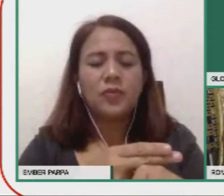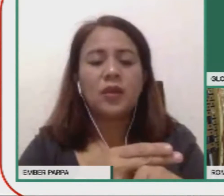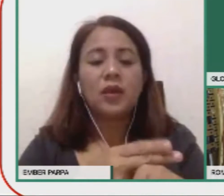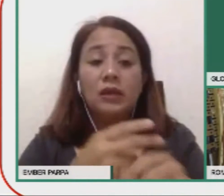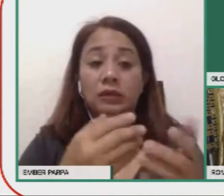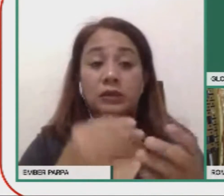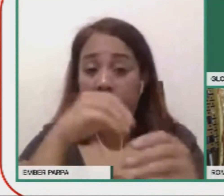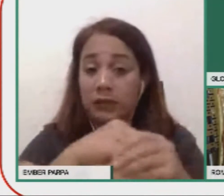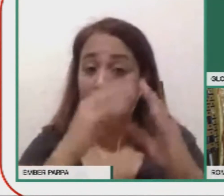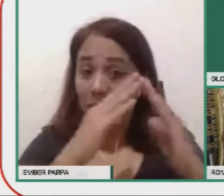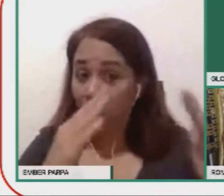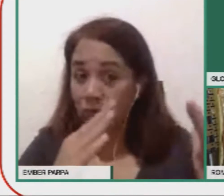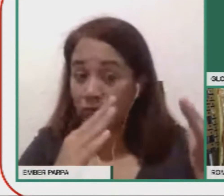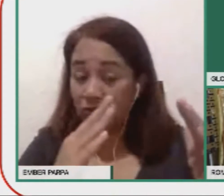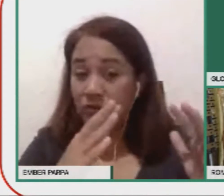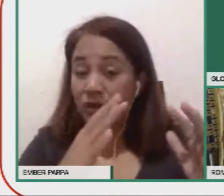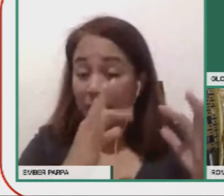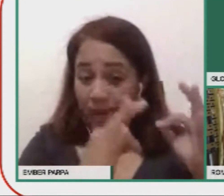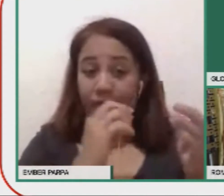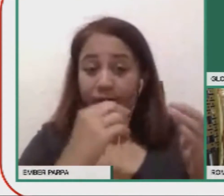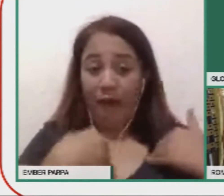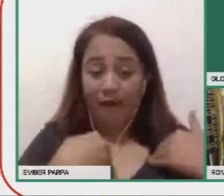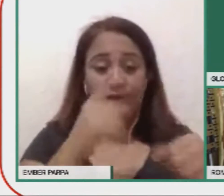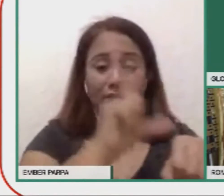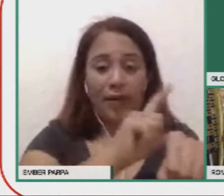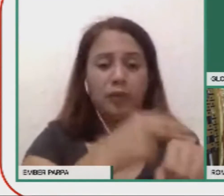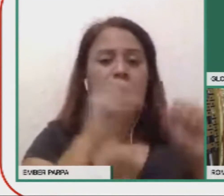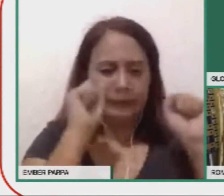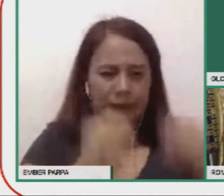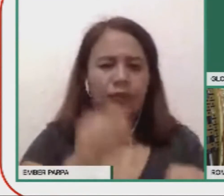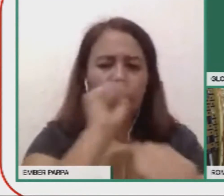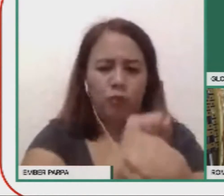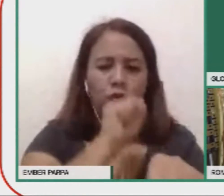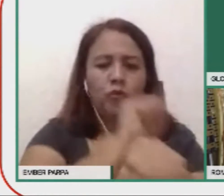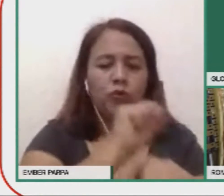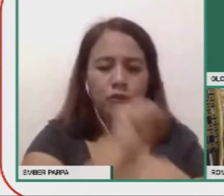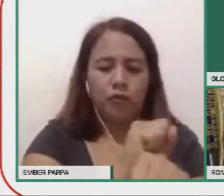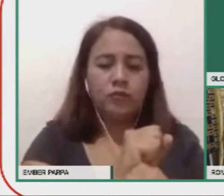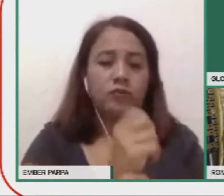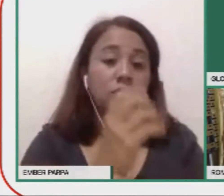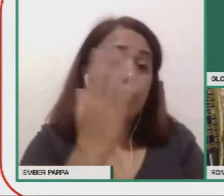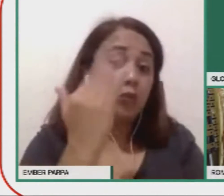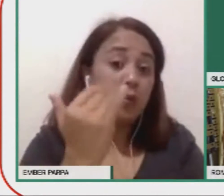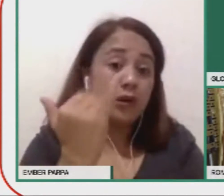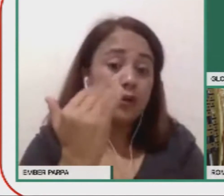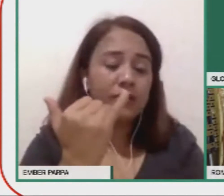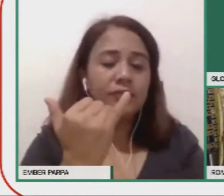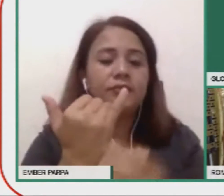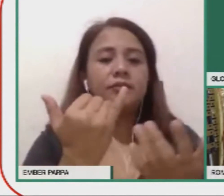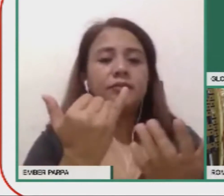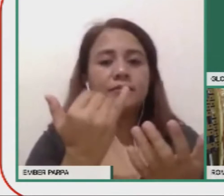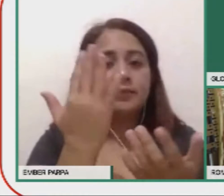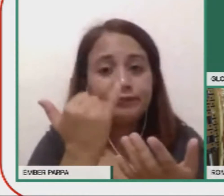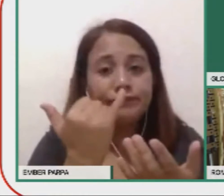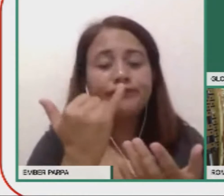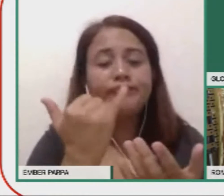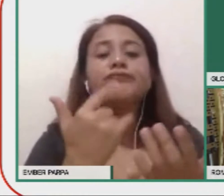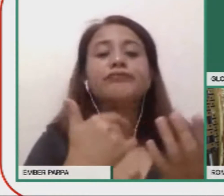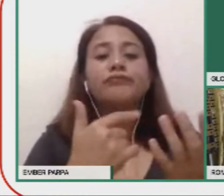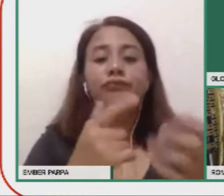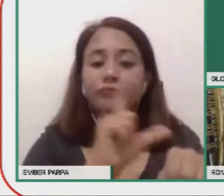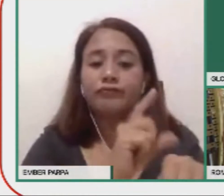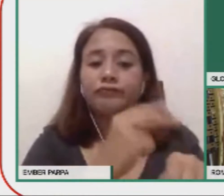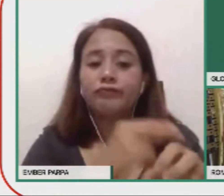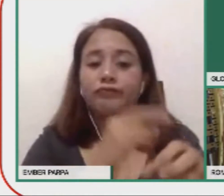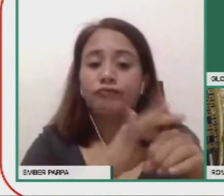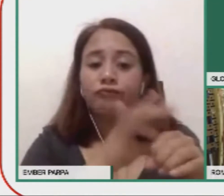ay pwede kami maghanap buhay. Why? Because through this livelihood program ay